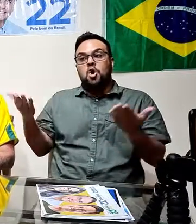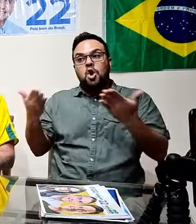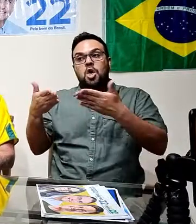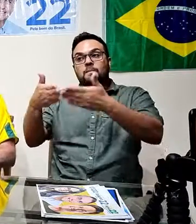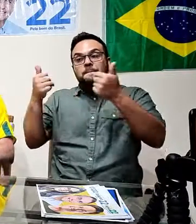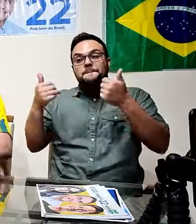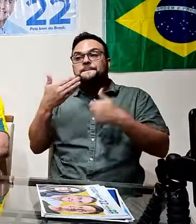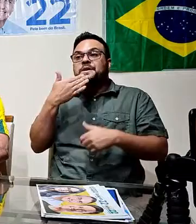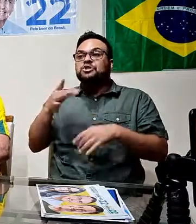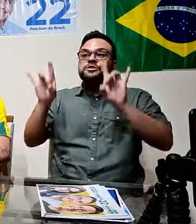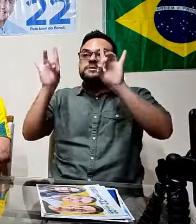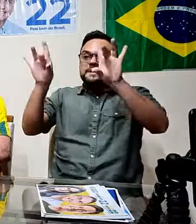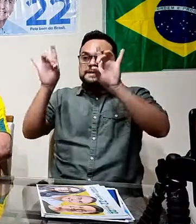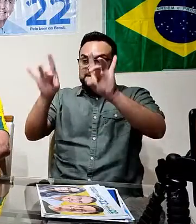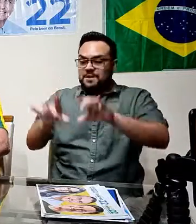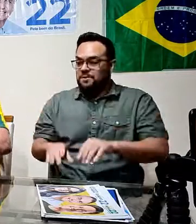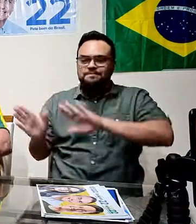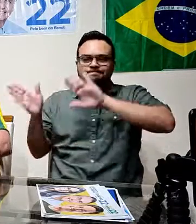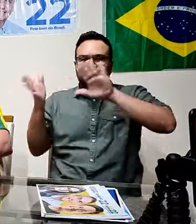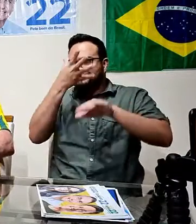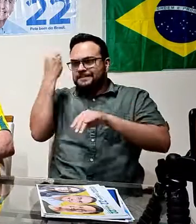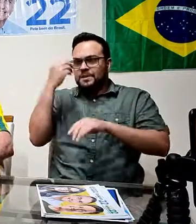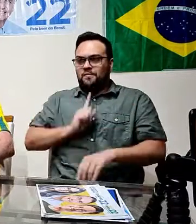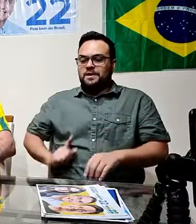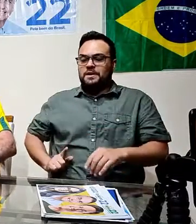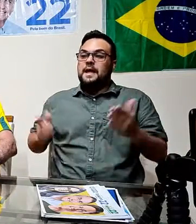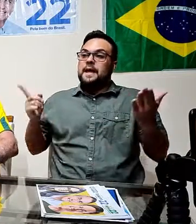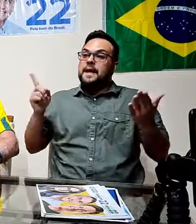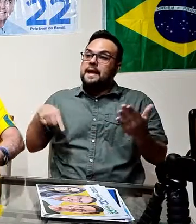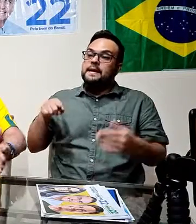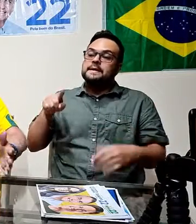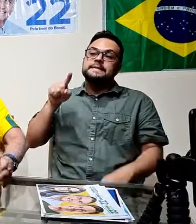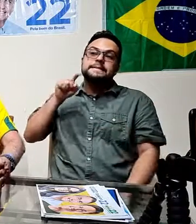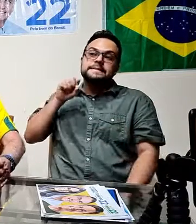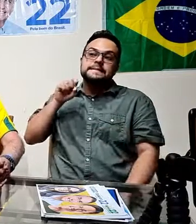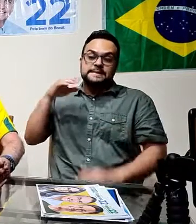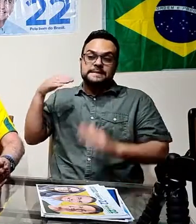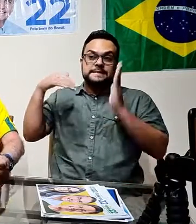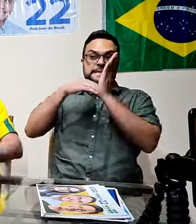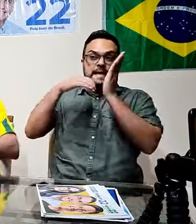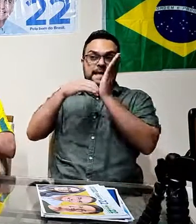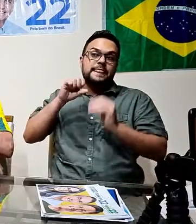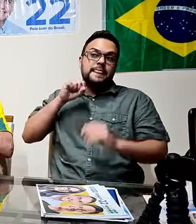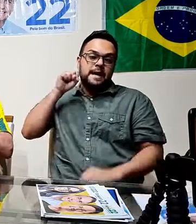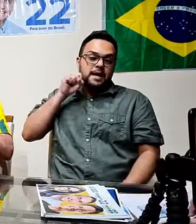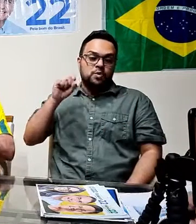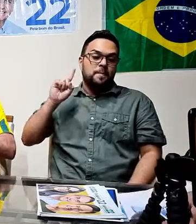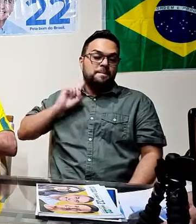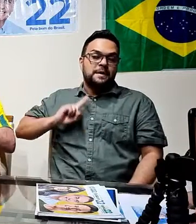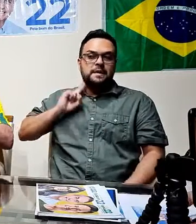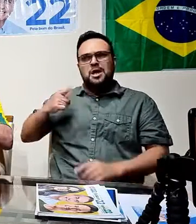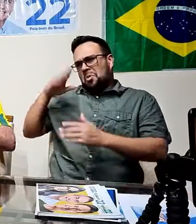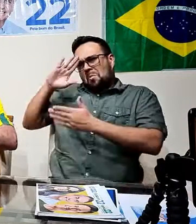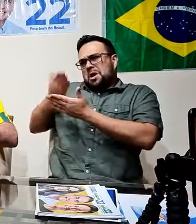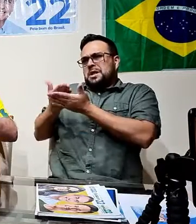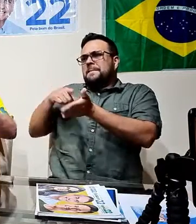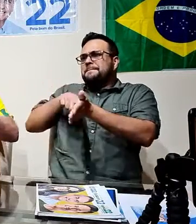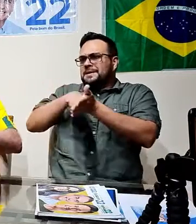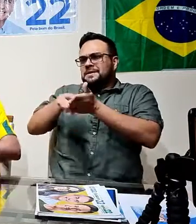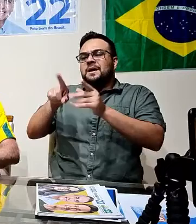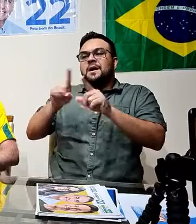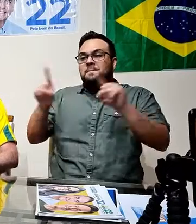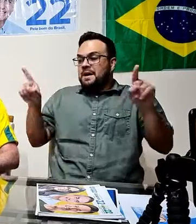né? Esqueço o governador agora, é o Senado por Minas Gerais. Eu não acredito em pesquisa, mas a pesquisa dá um